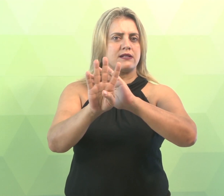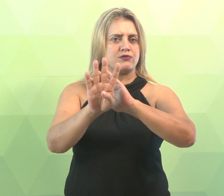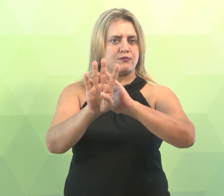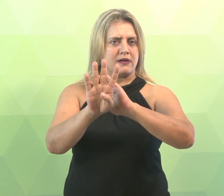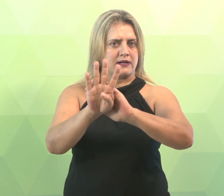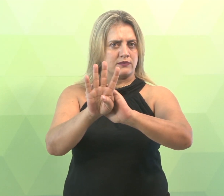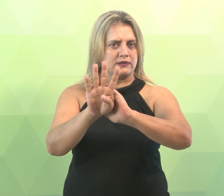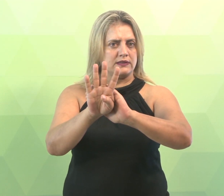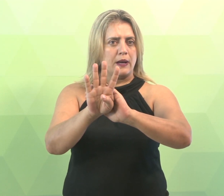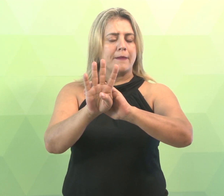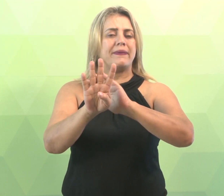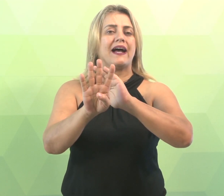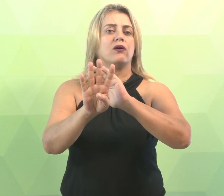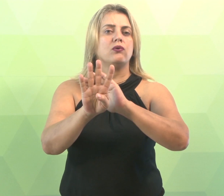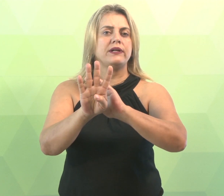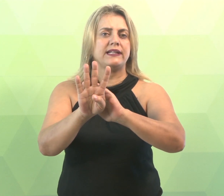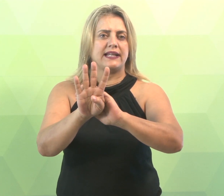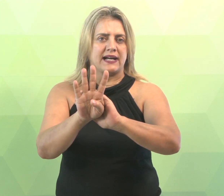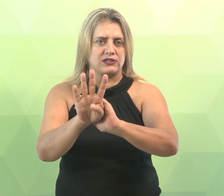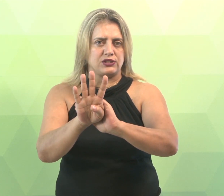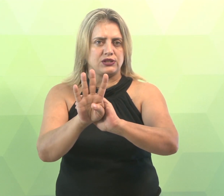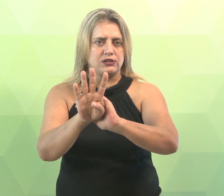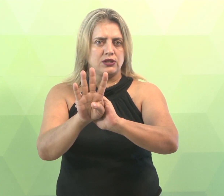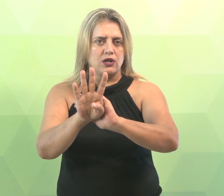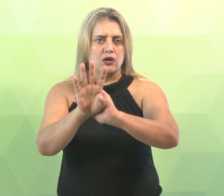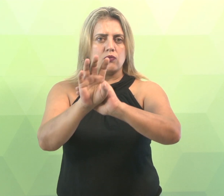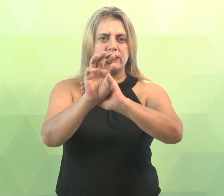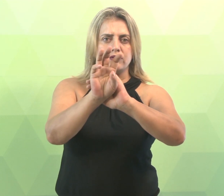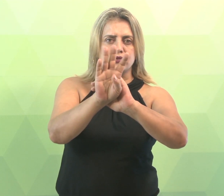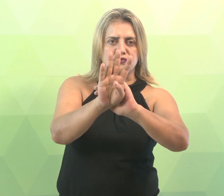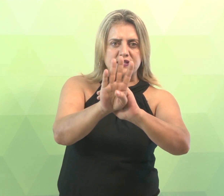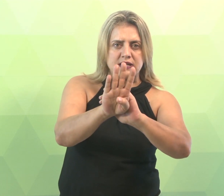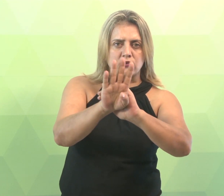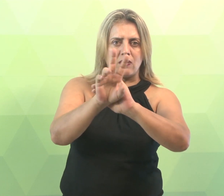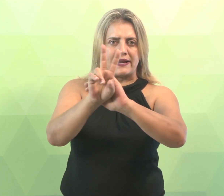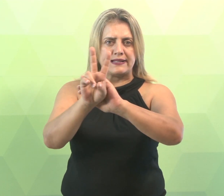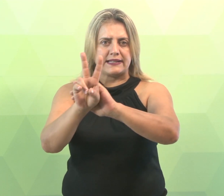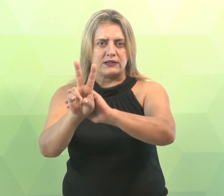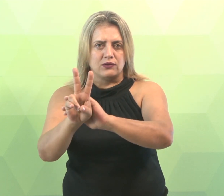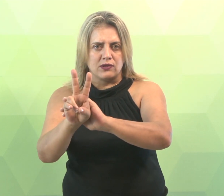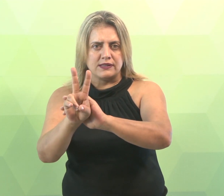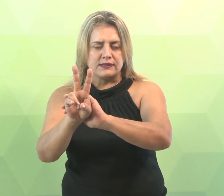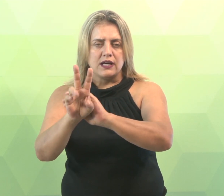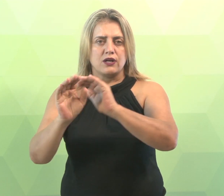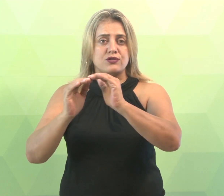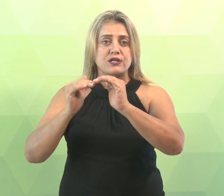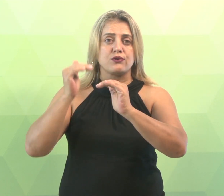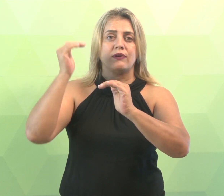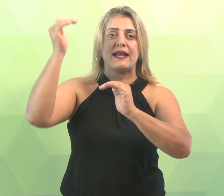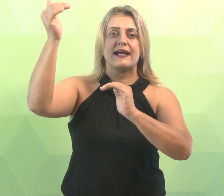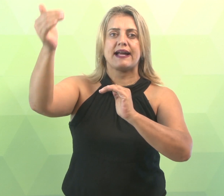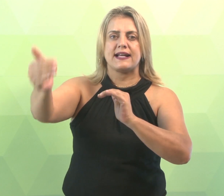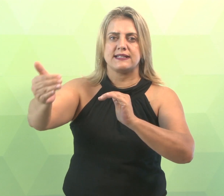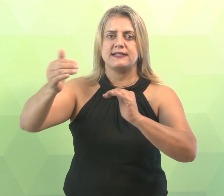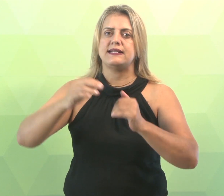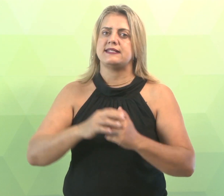de mãos para unidade. Quando eu estou fazendo 42, eu já estou lá na casa das